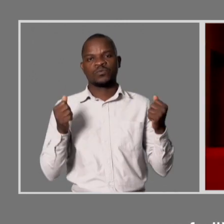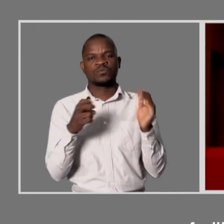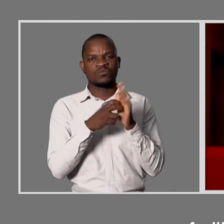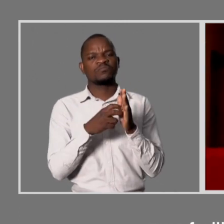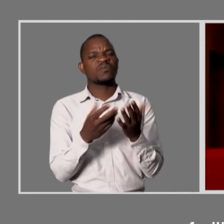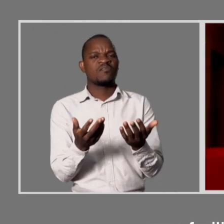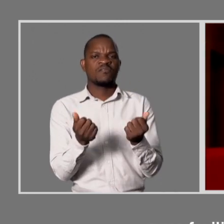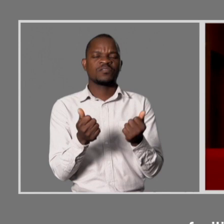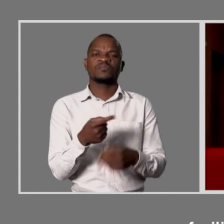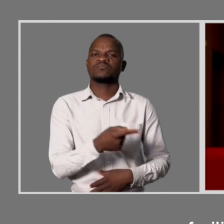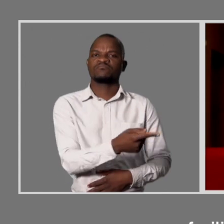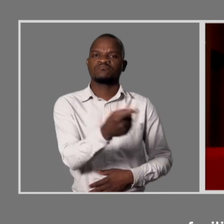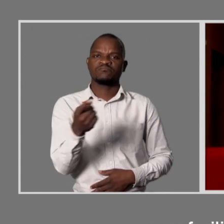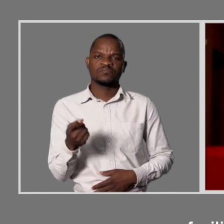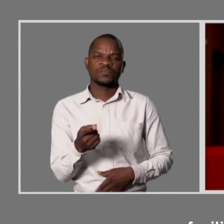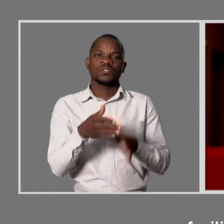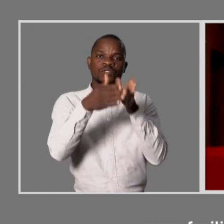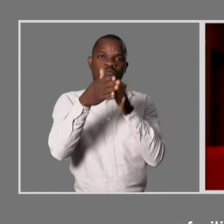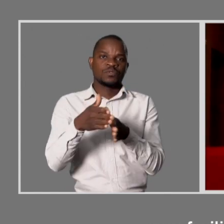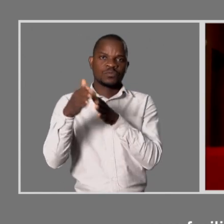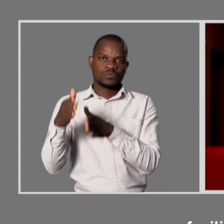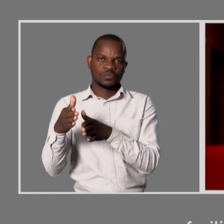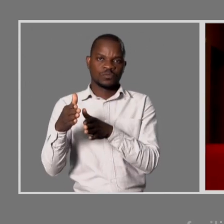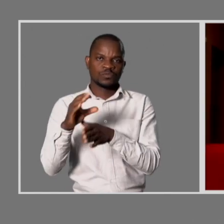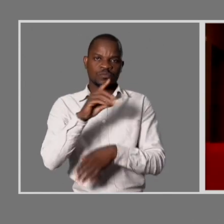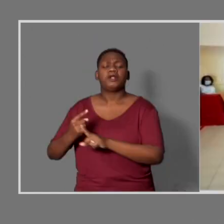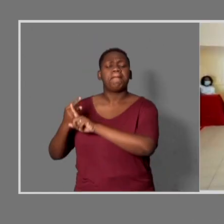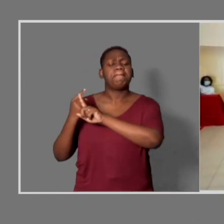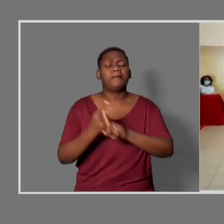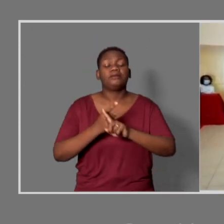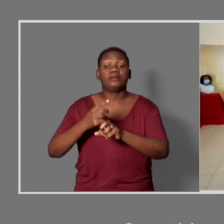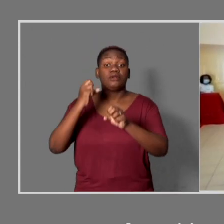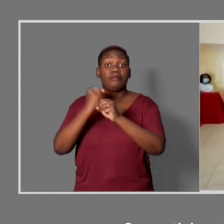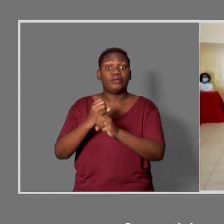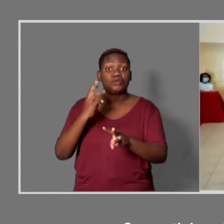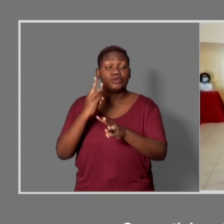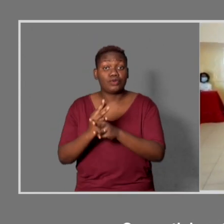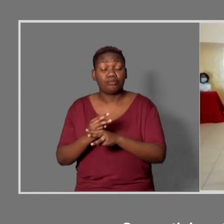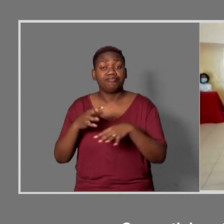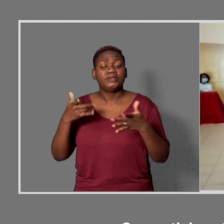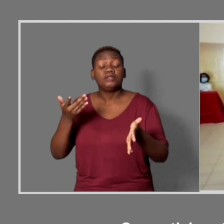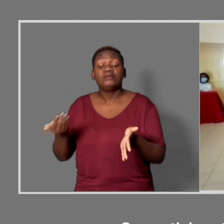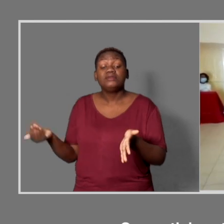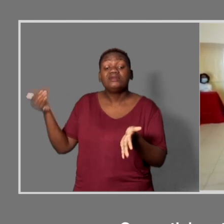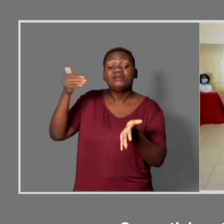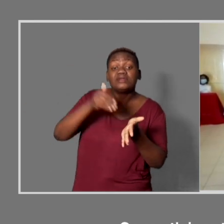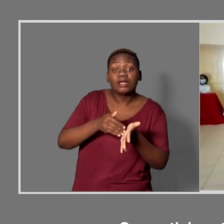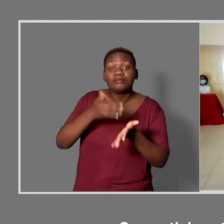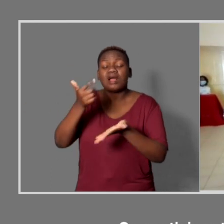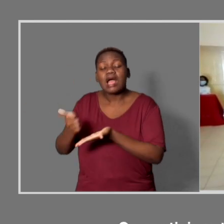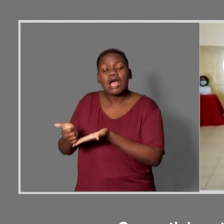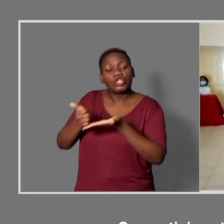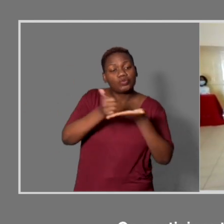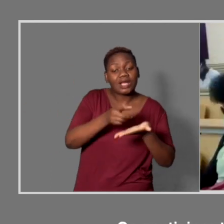acessíveis a esta população. Os participantes acreditam que este workshop